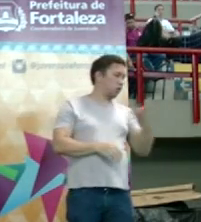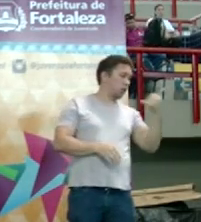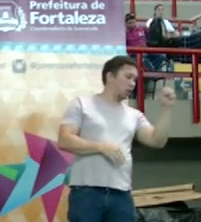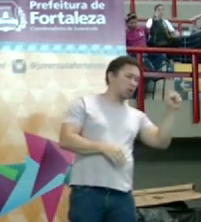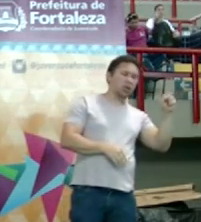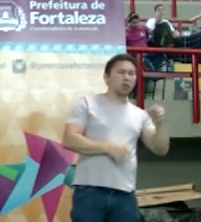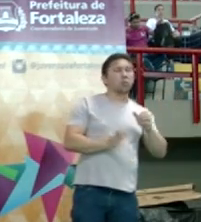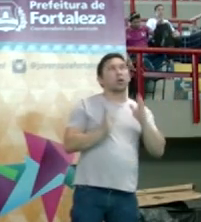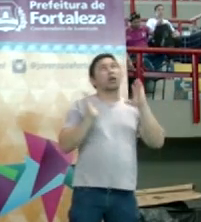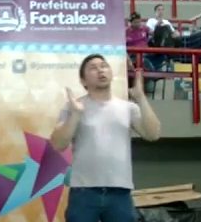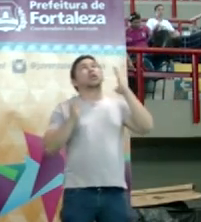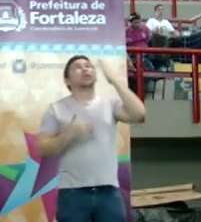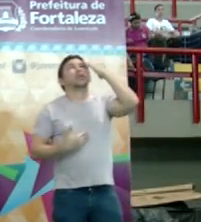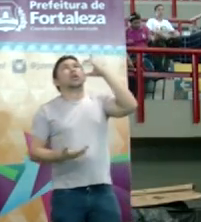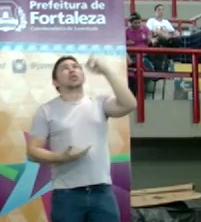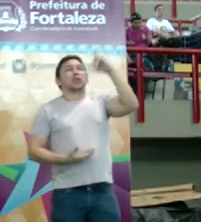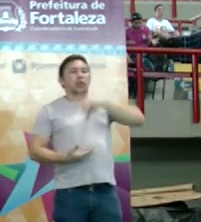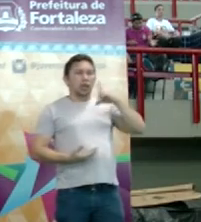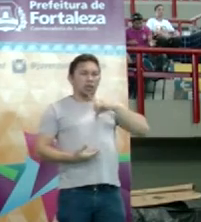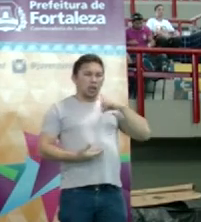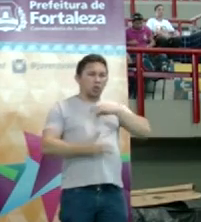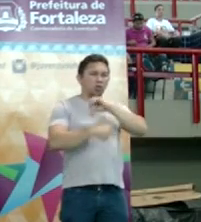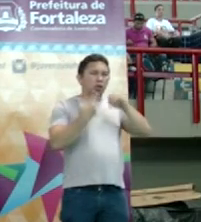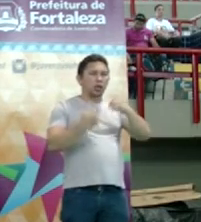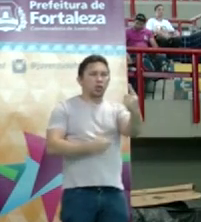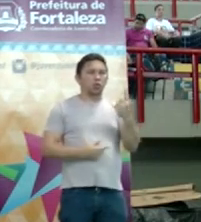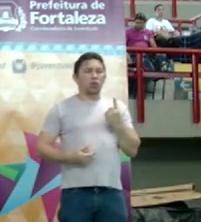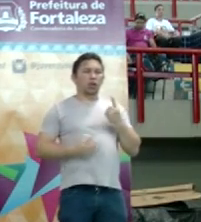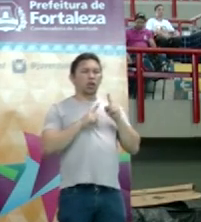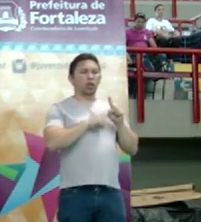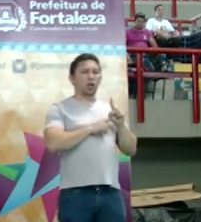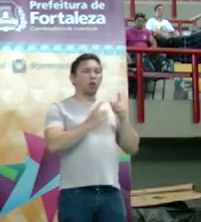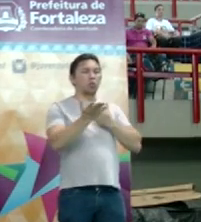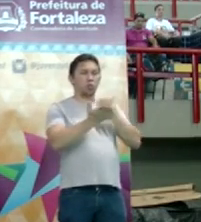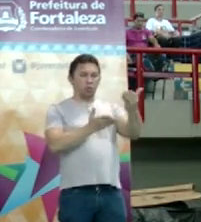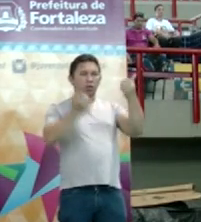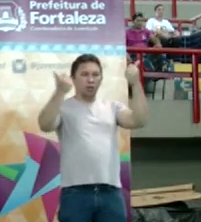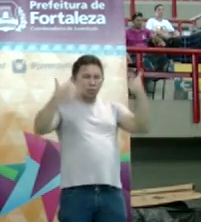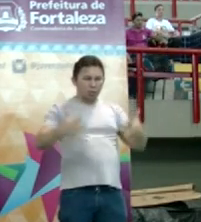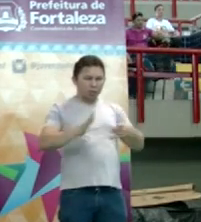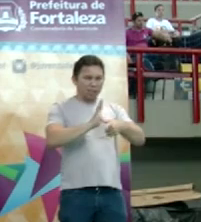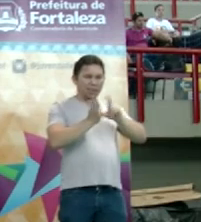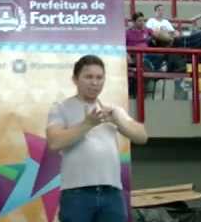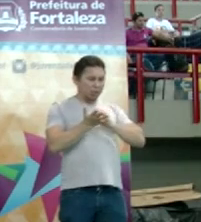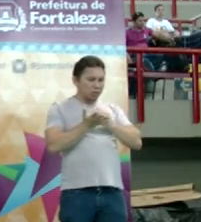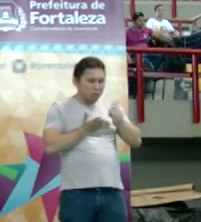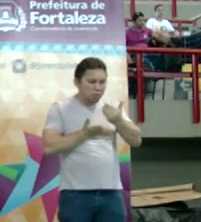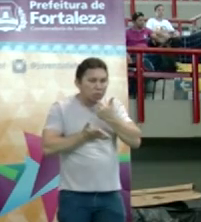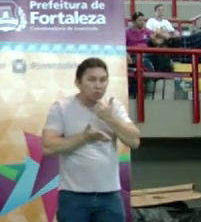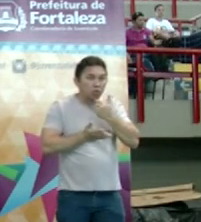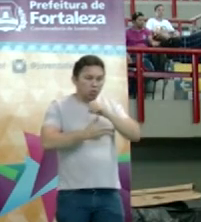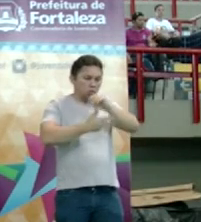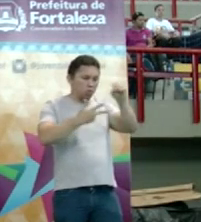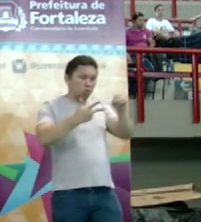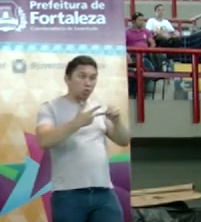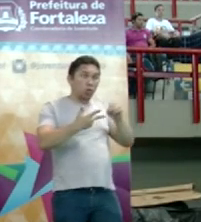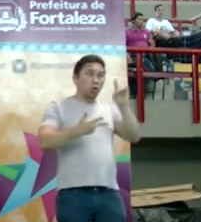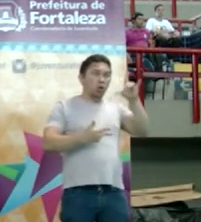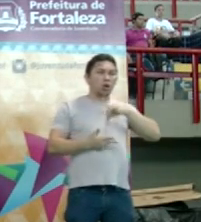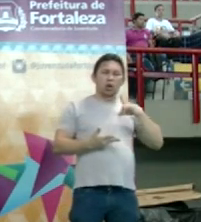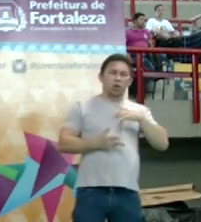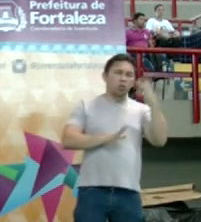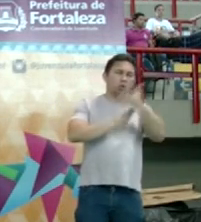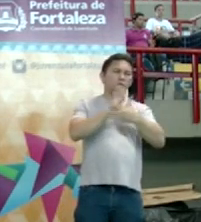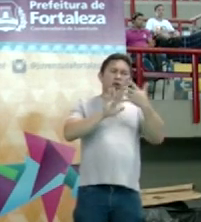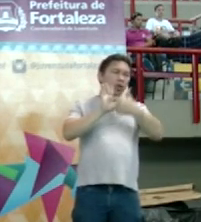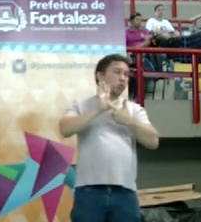Ele diz lá no guia do participante, sobre o qual eu falei no início dessa aula, o Enem diz, eu quero